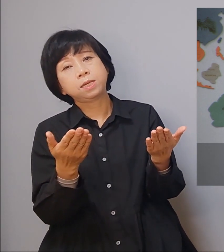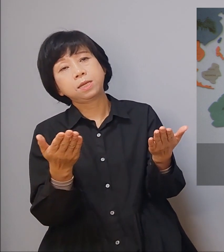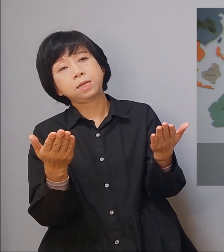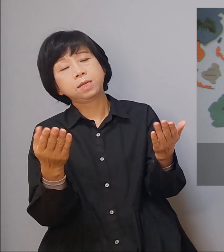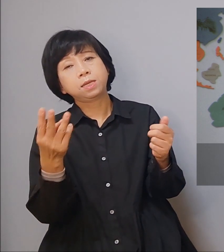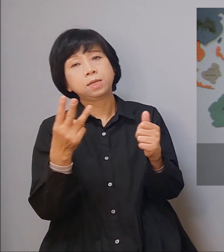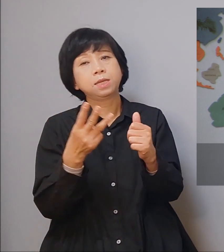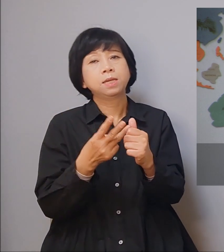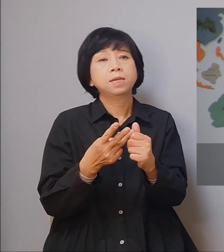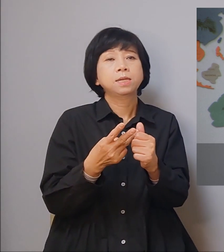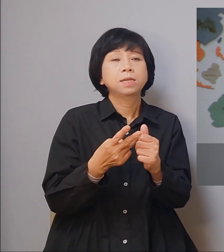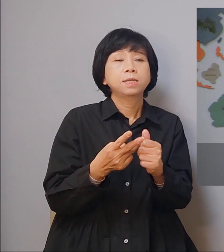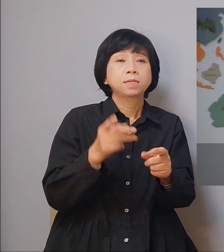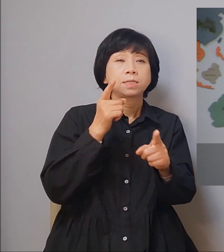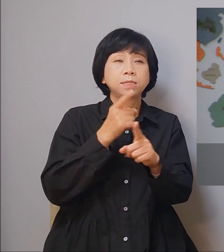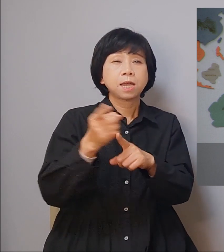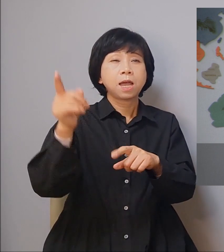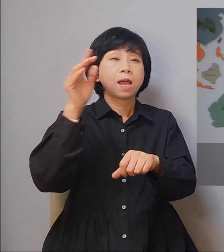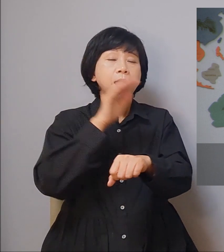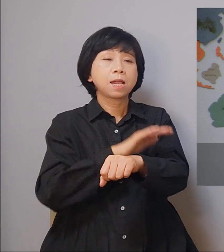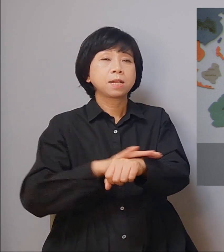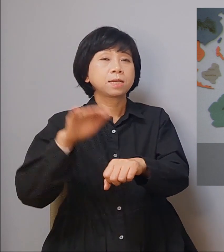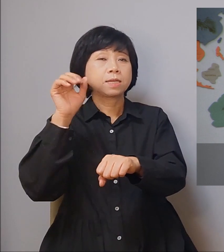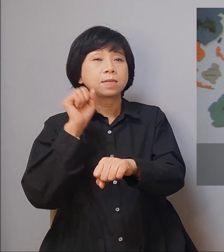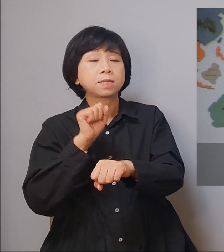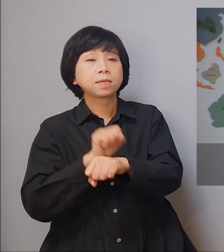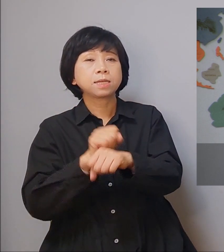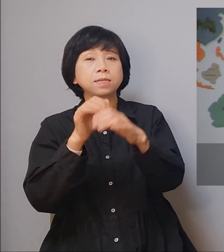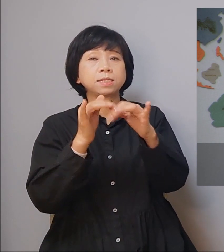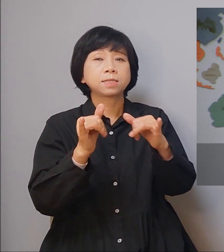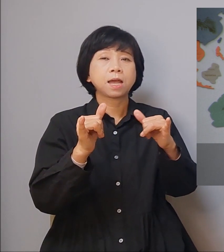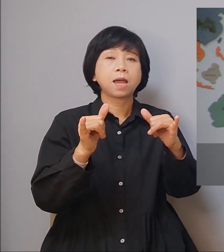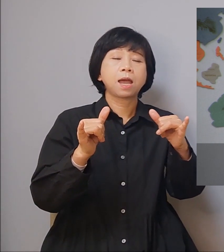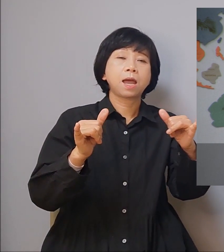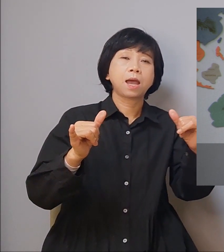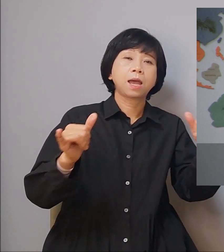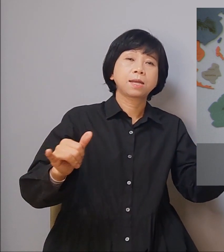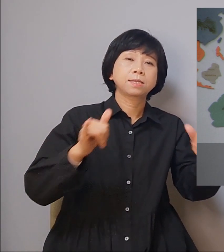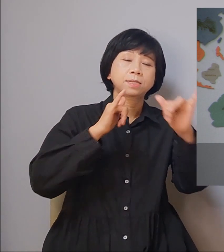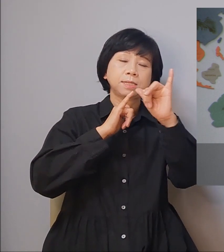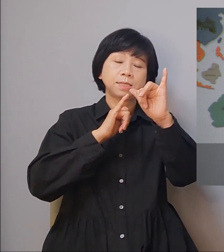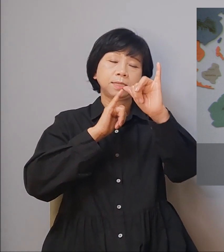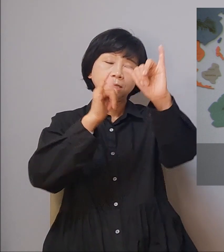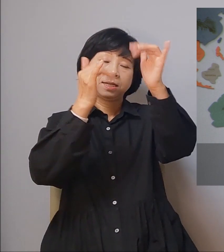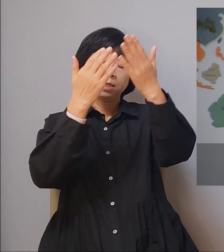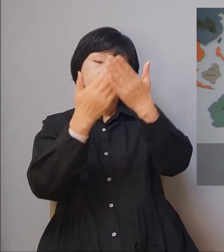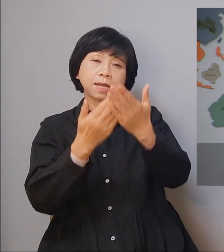이기는 자는 잘 이기는 자